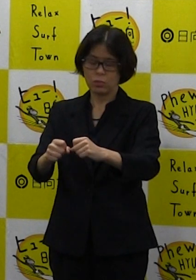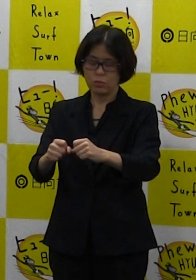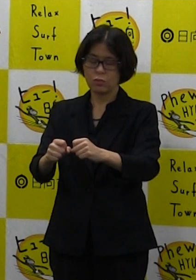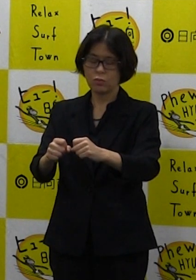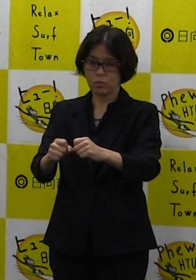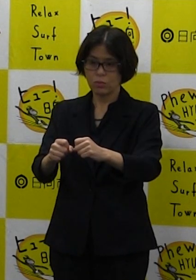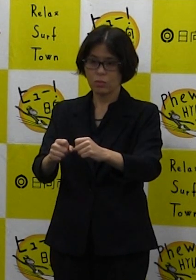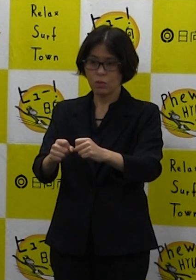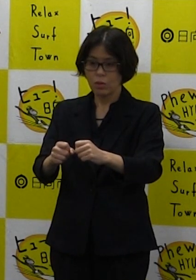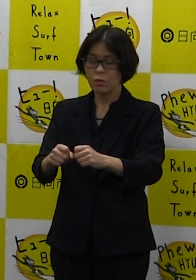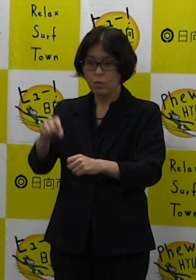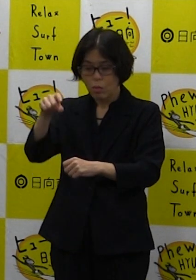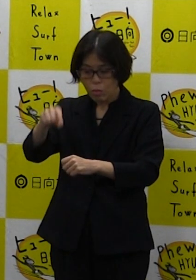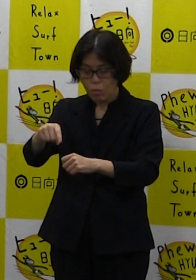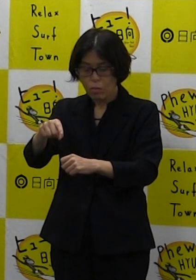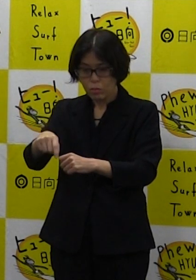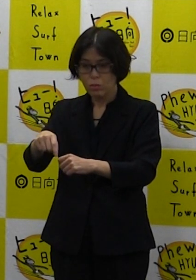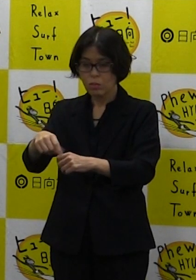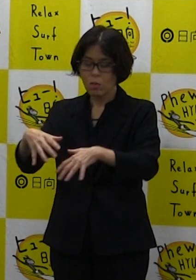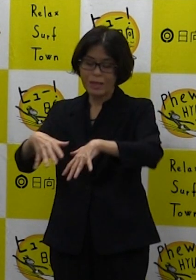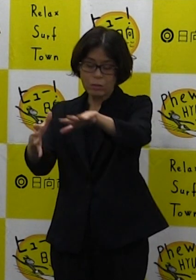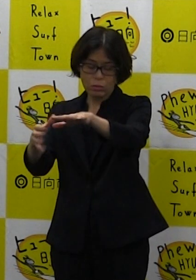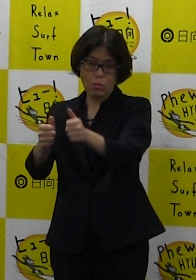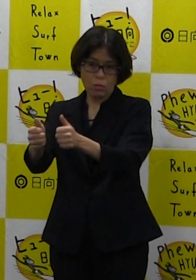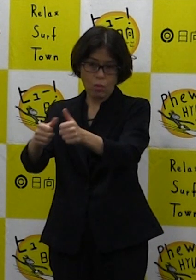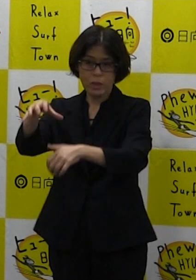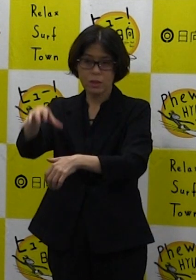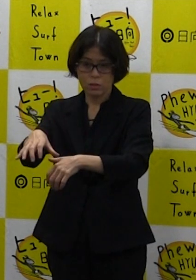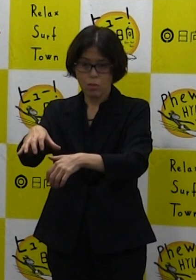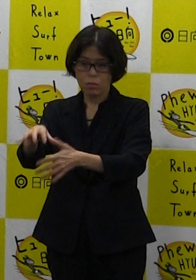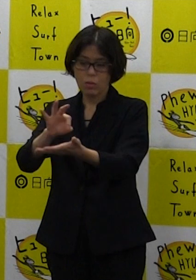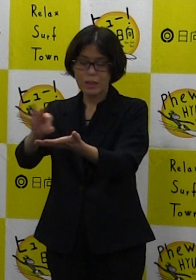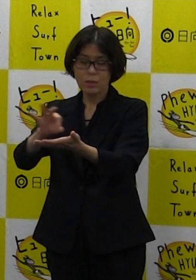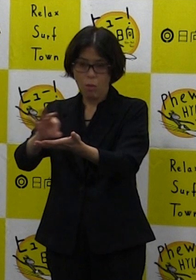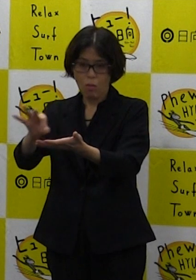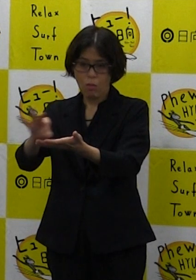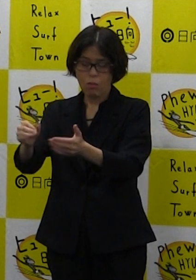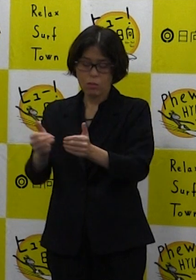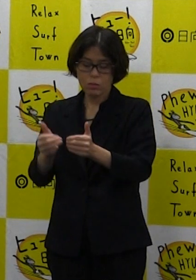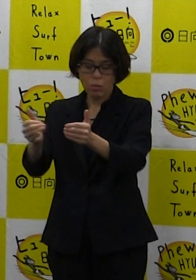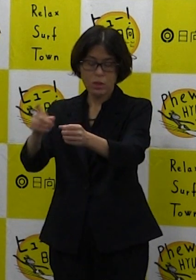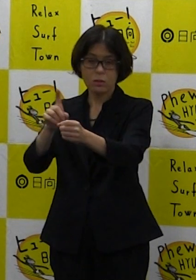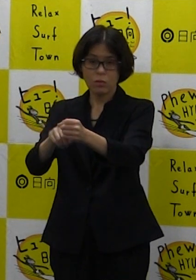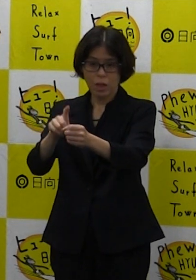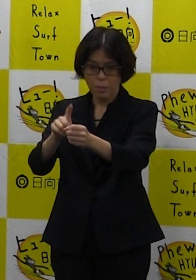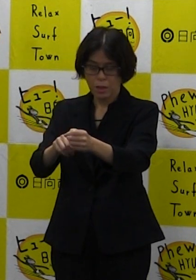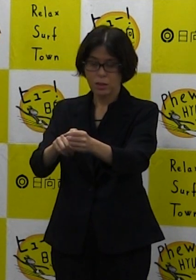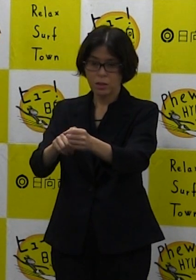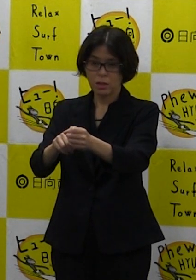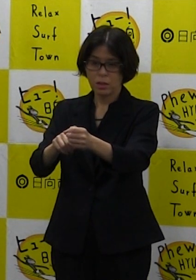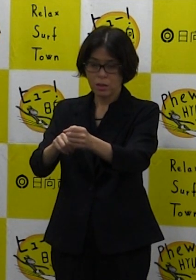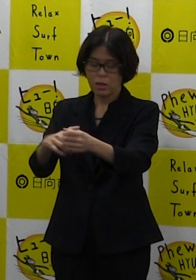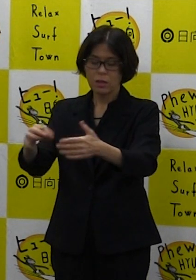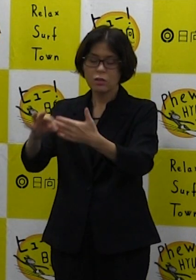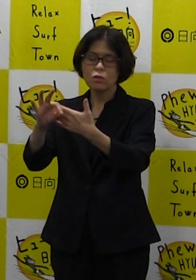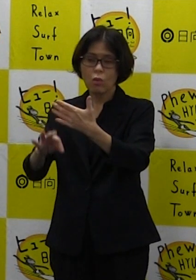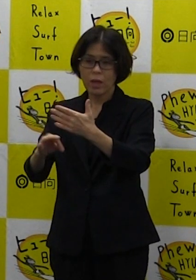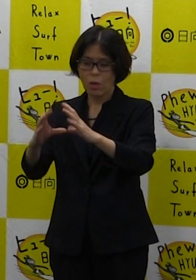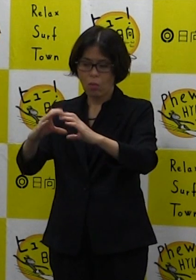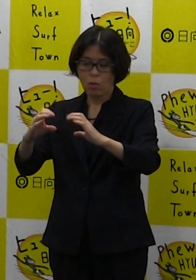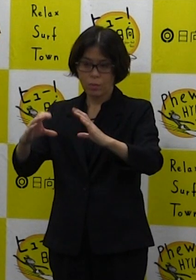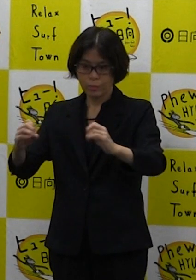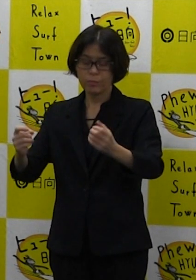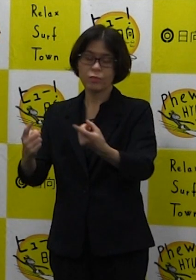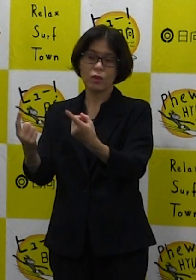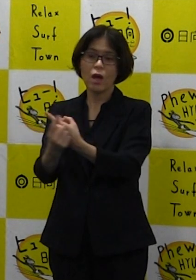同運動公園陸上競技場の利用促進を目的に主要面積の条件緩和を